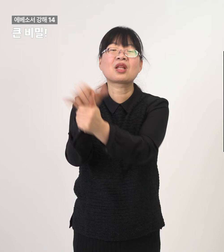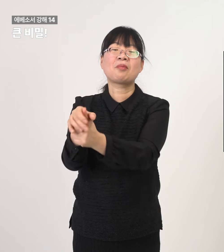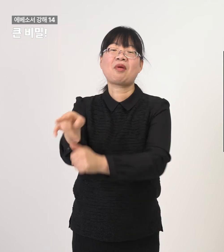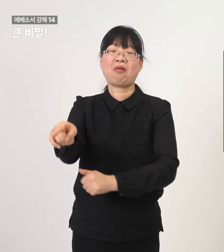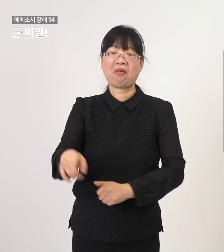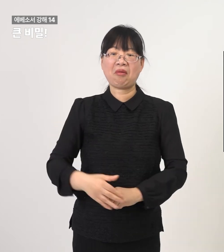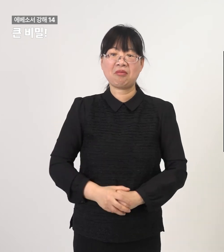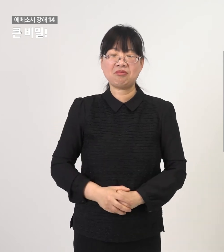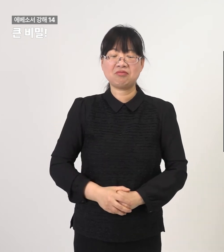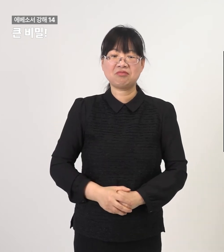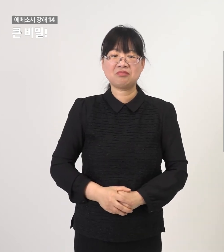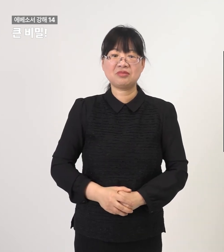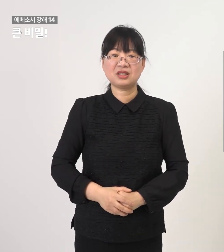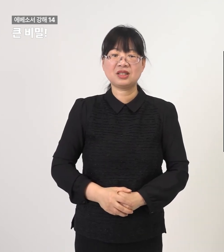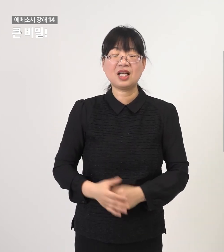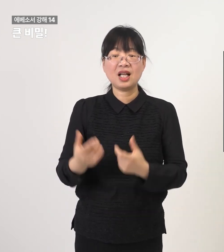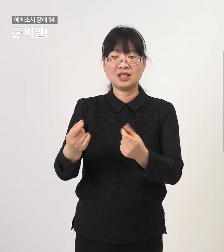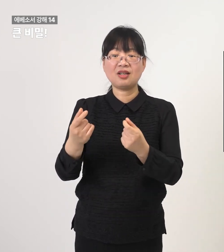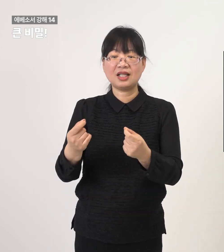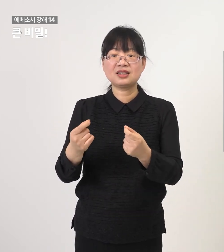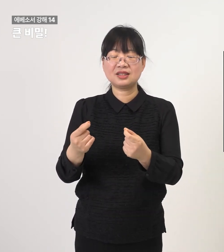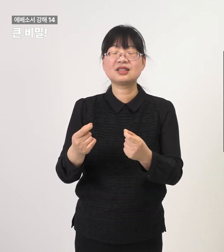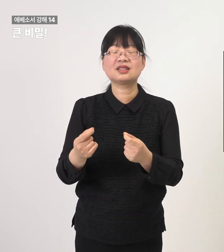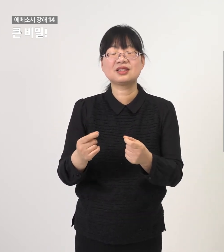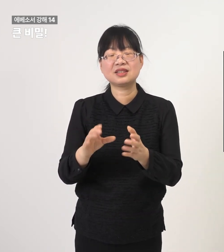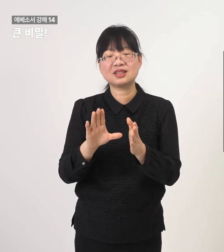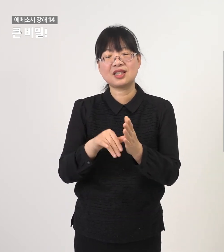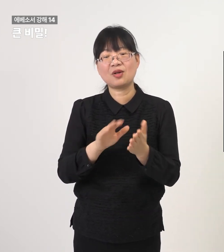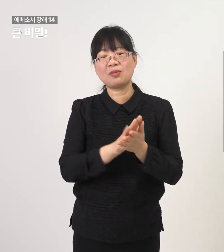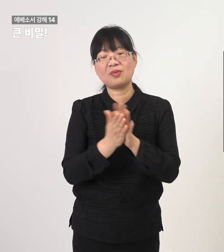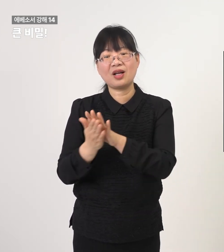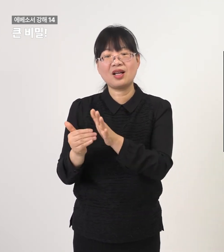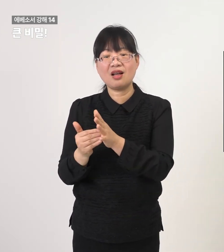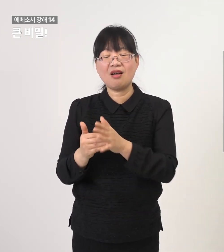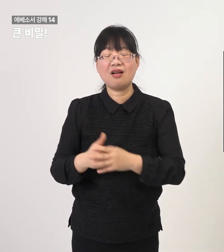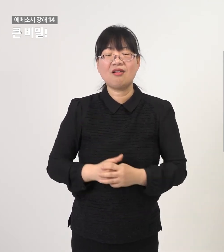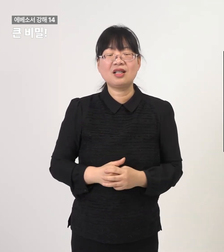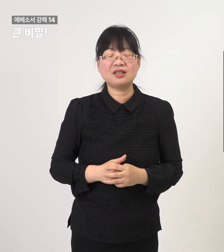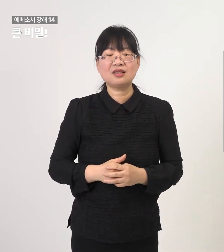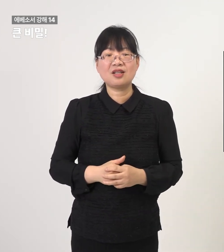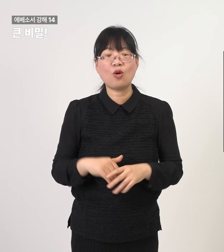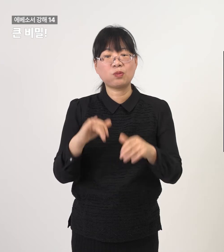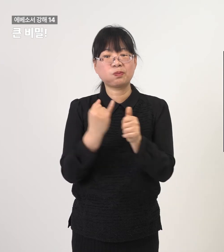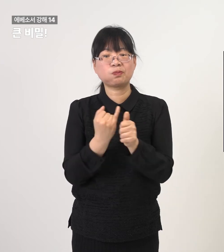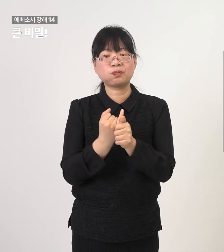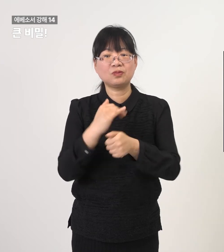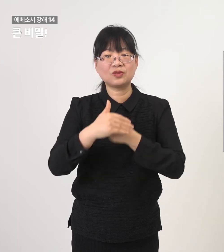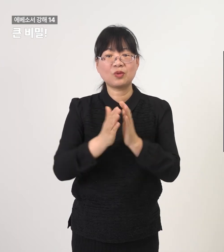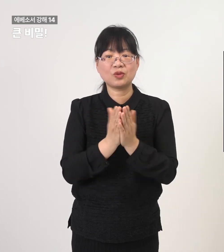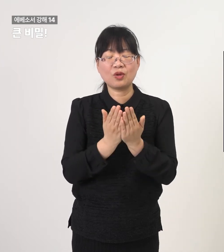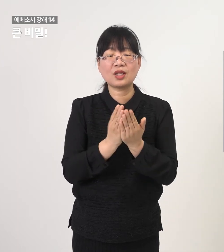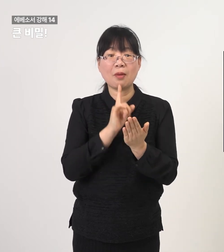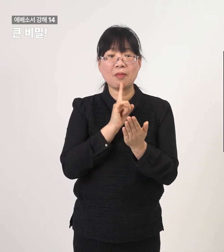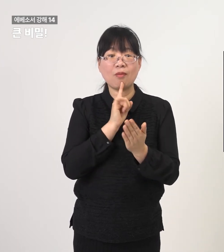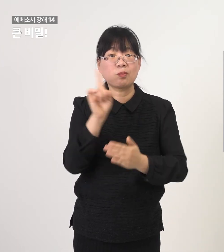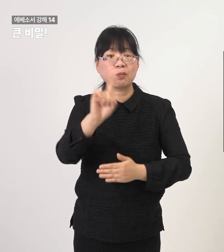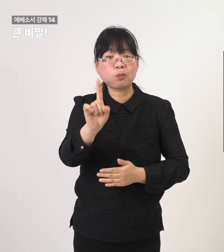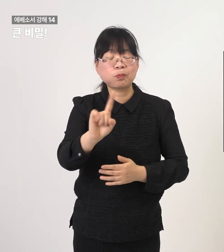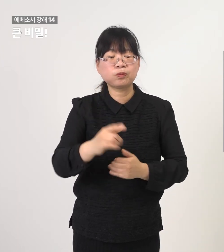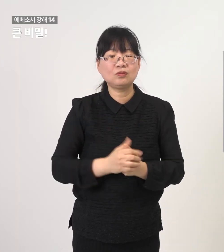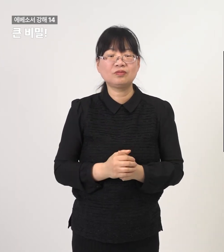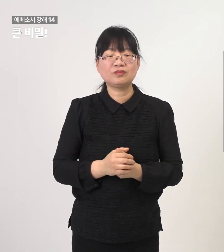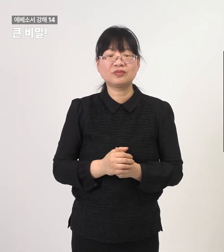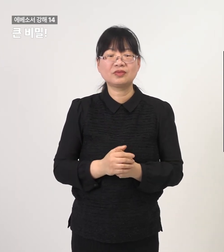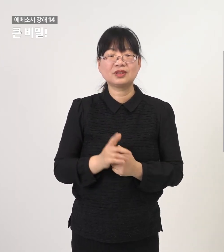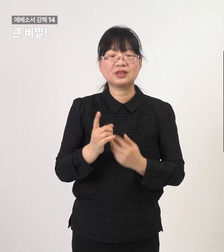책임져. 점점 이런 세대가 되고 말았어요. 아니, 부부는 성경에 뭐라고 얘기했어요?